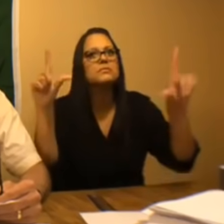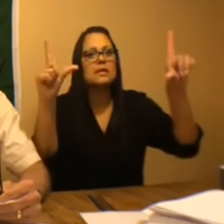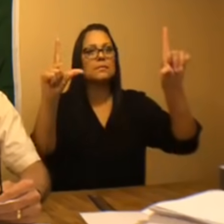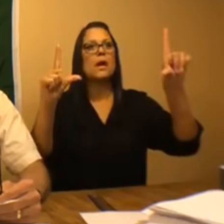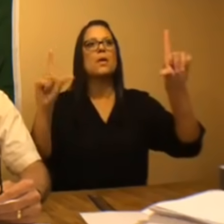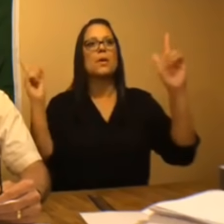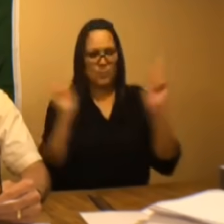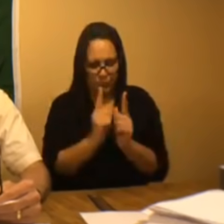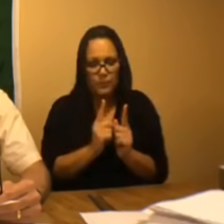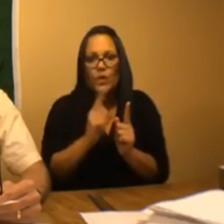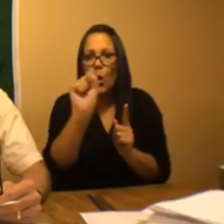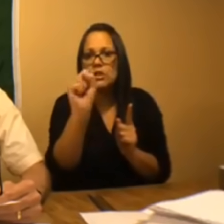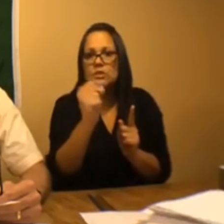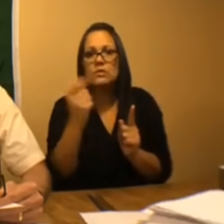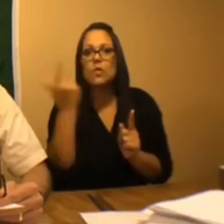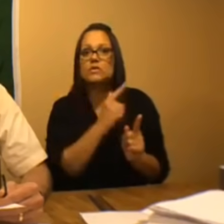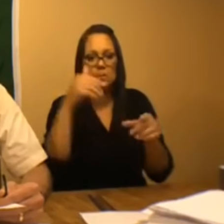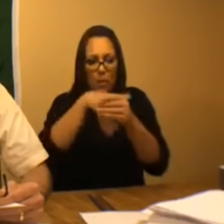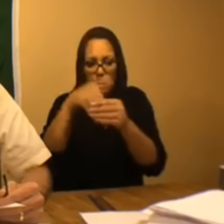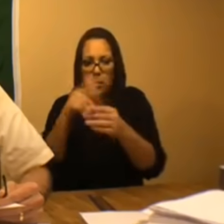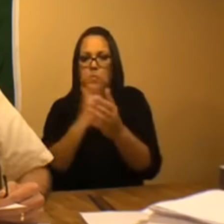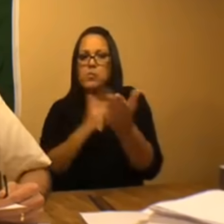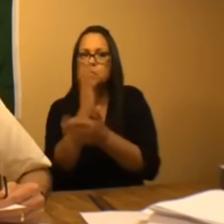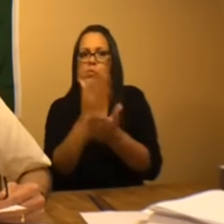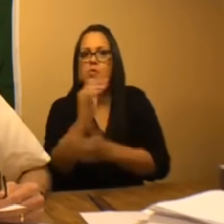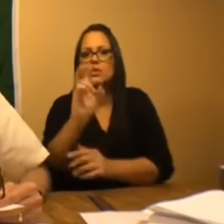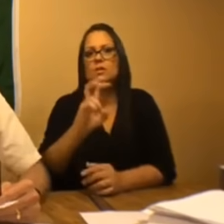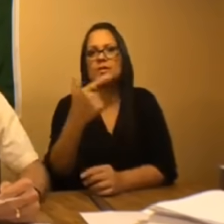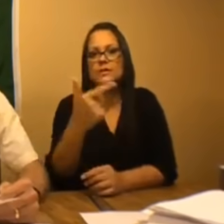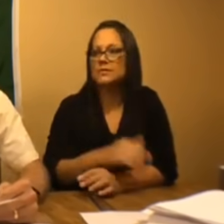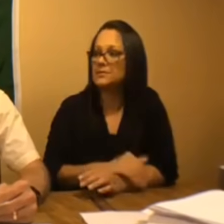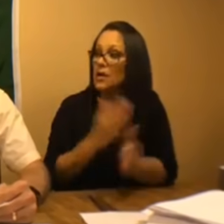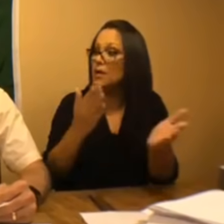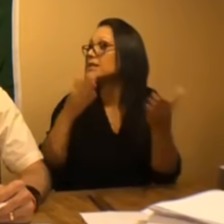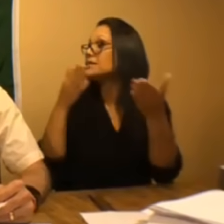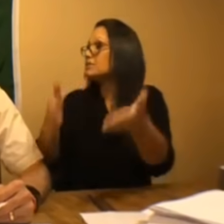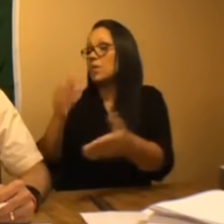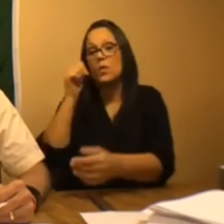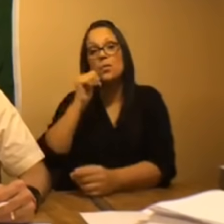zerado, fizesse uma bancada de 52. Chegou aqui a Lana, aqui,